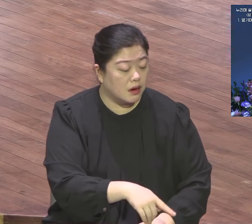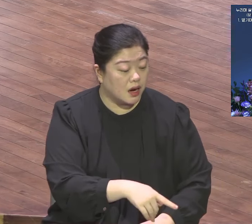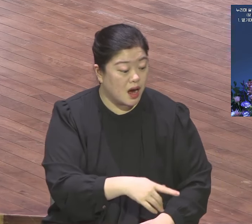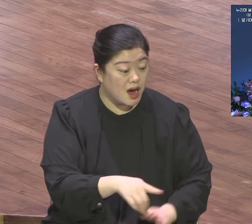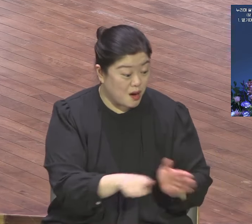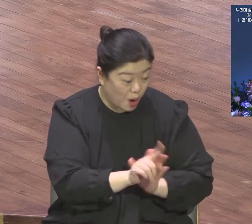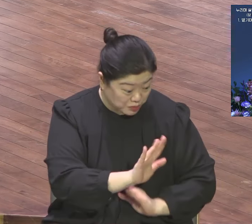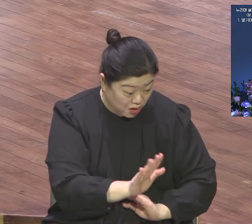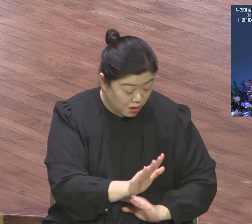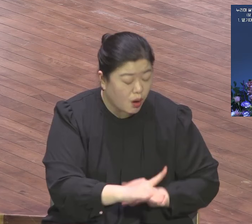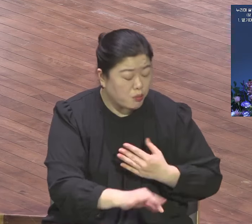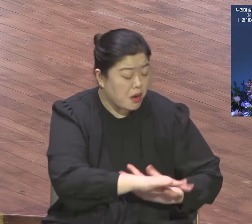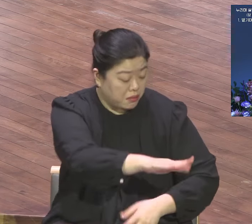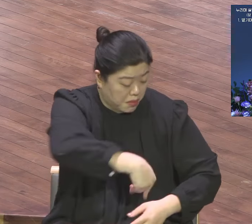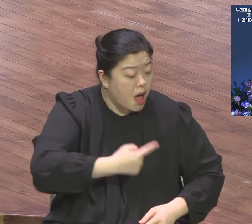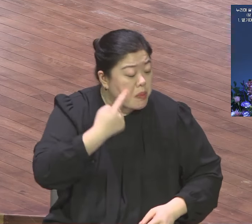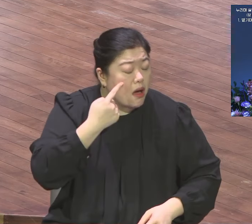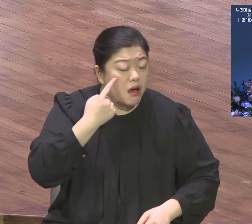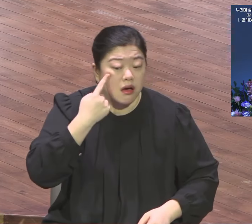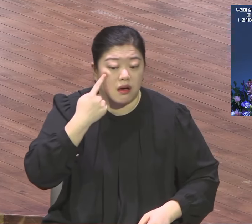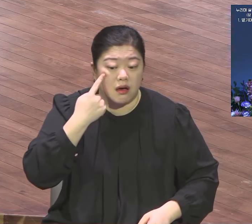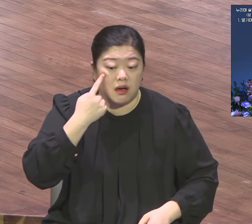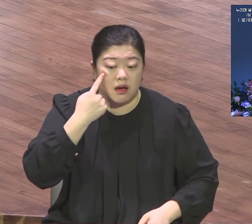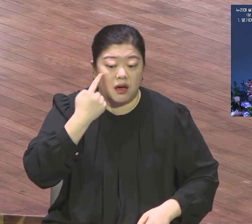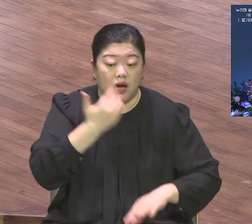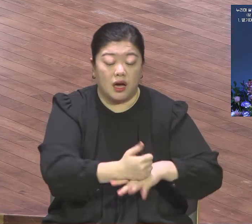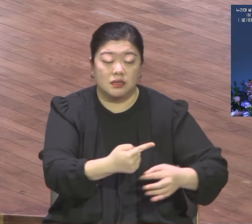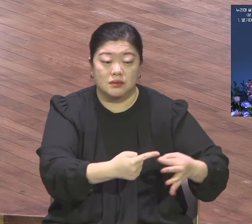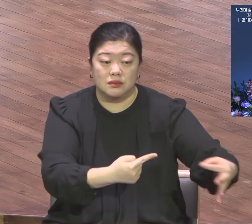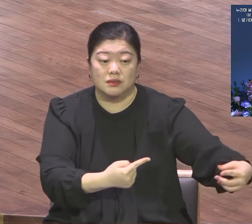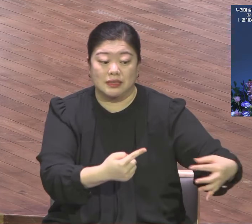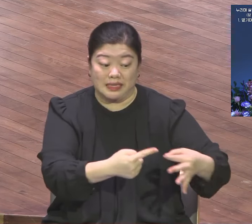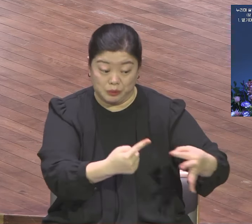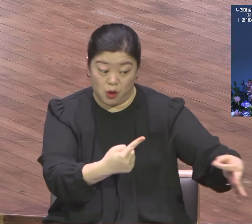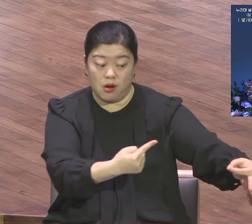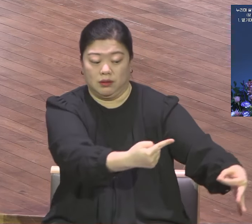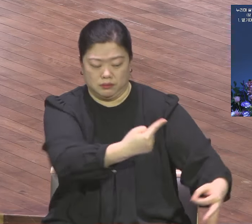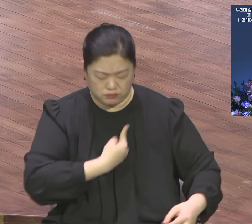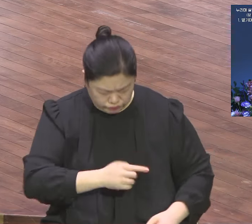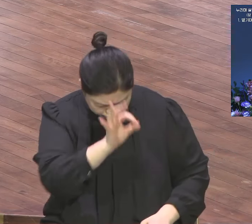놀라운 축복을 체험해보라는 얘기예요. 아멘.